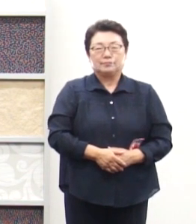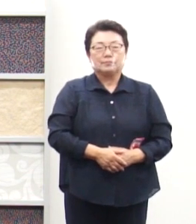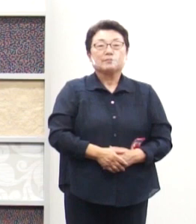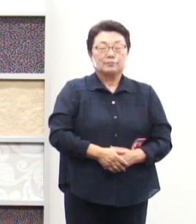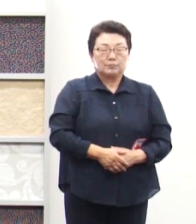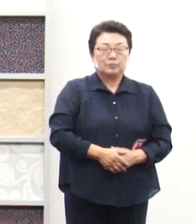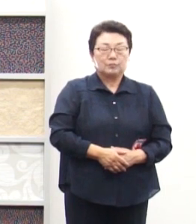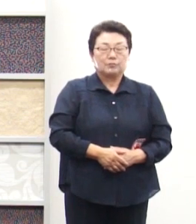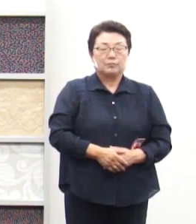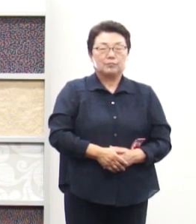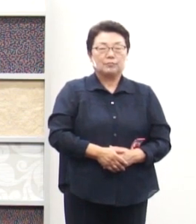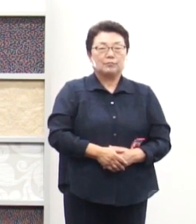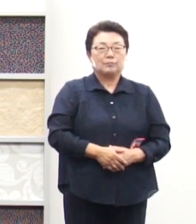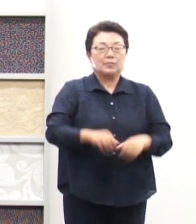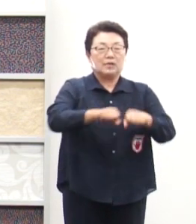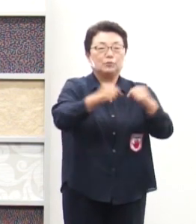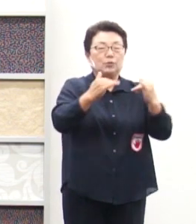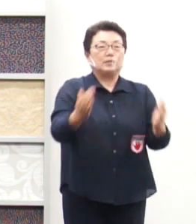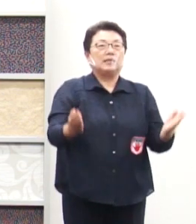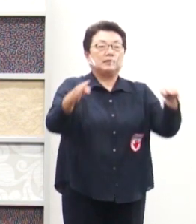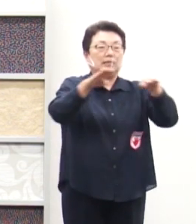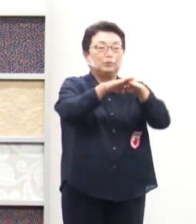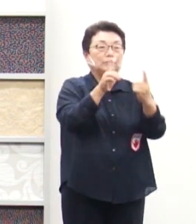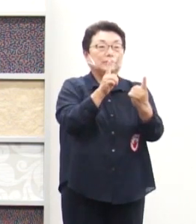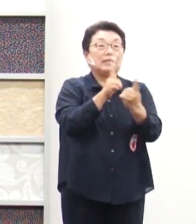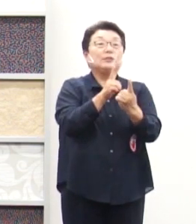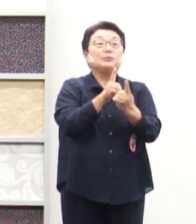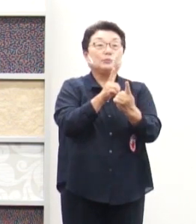以上がですね、障害者施設に対します、